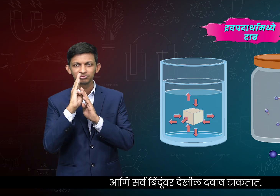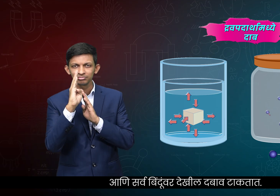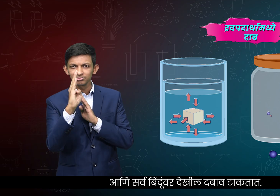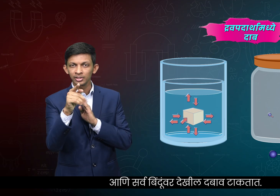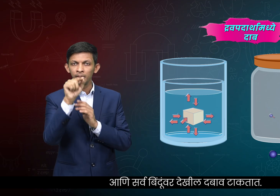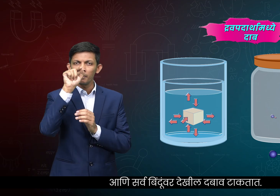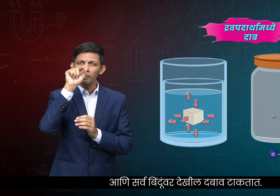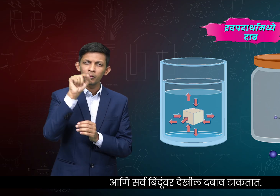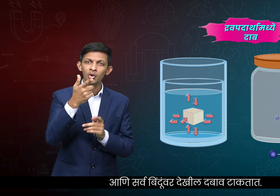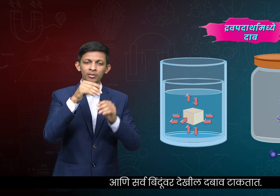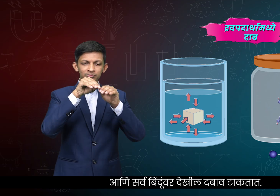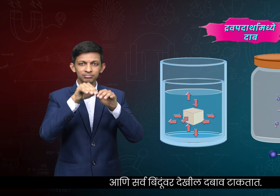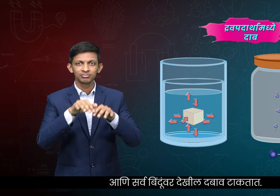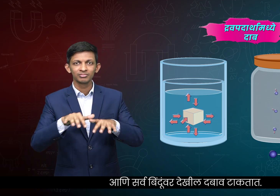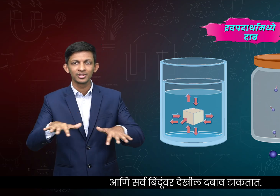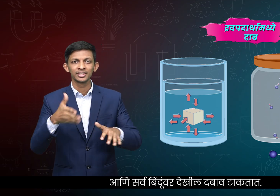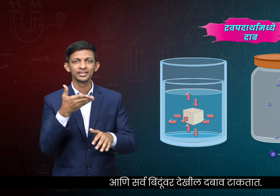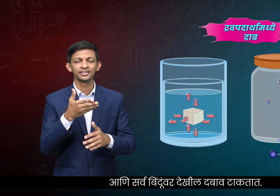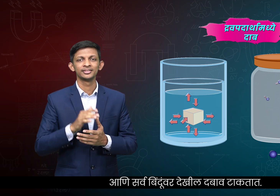आणि सर्व बिंदूंवर देखील दबाव टाकतात.